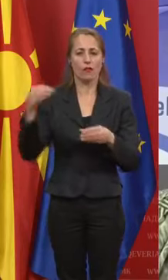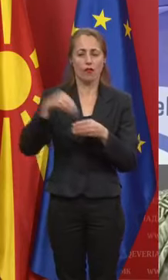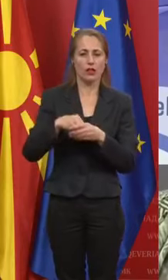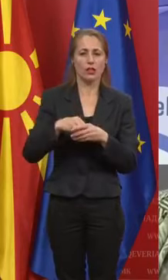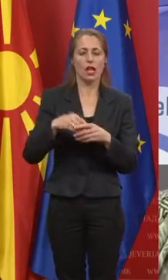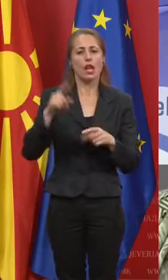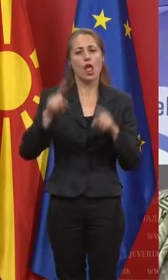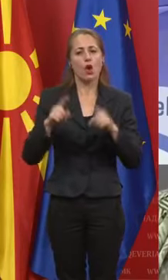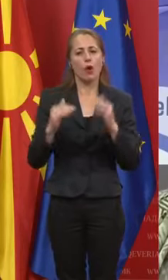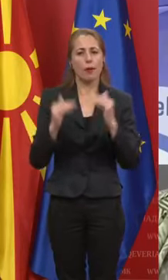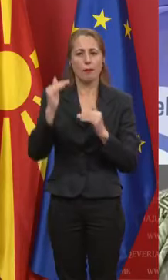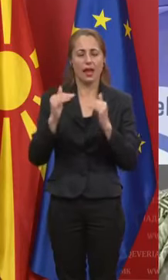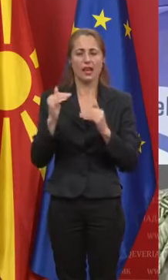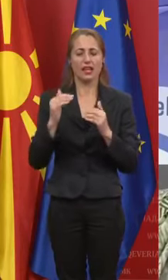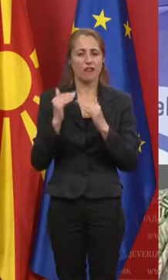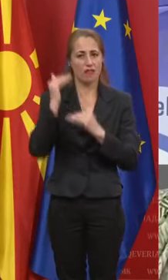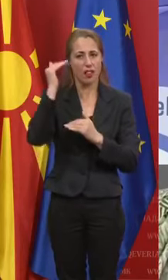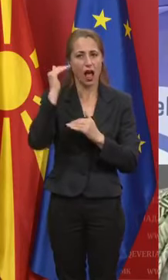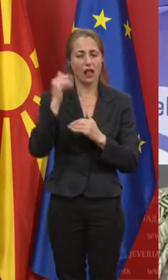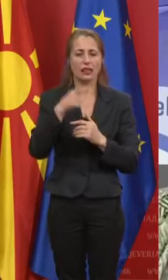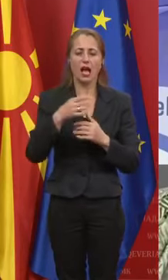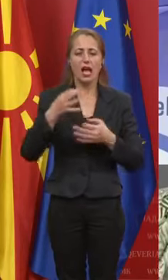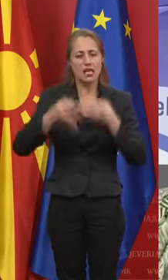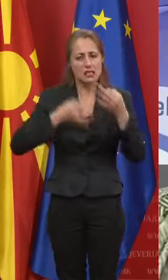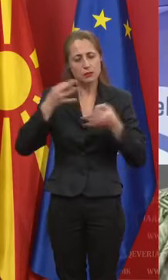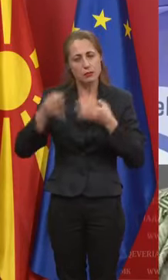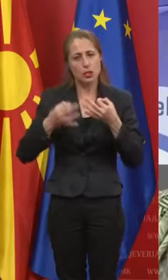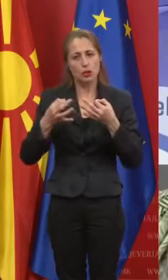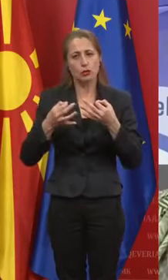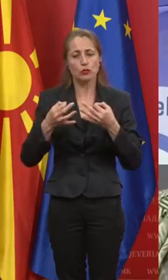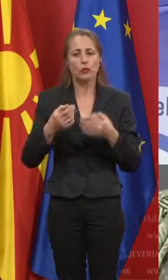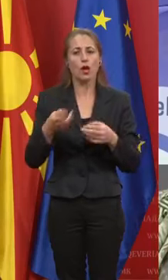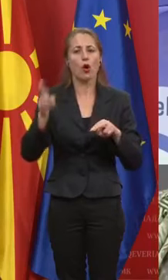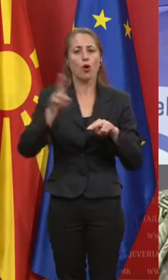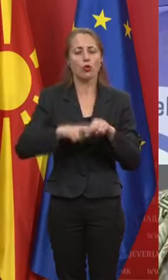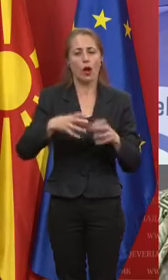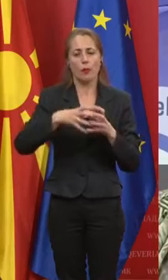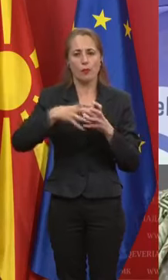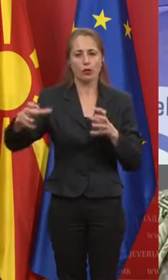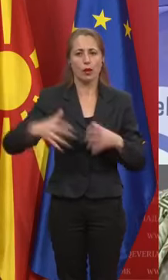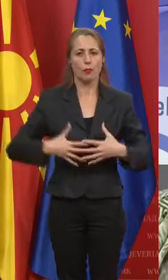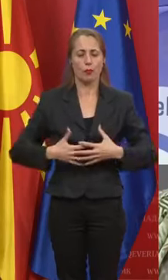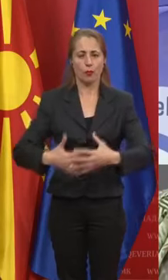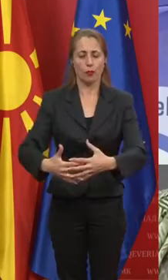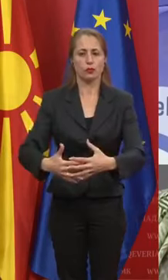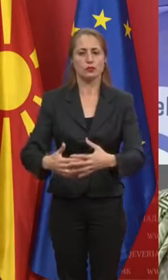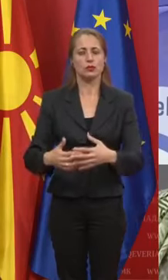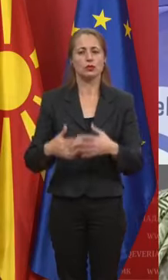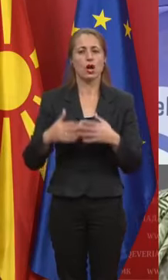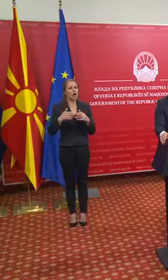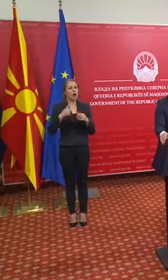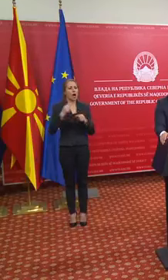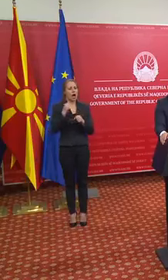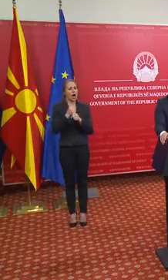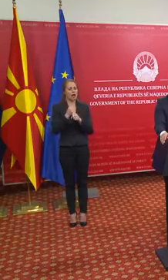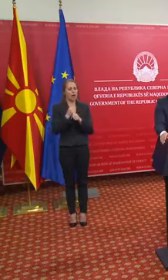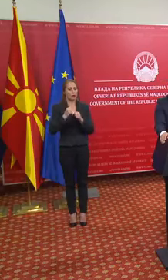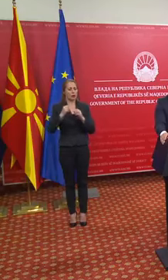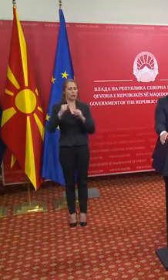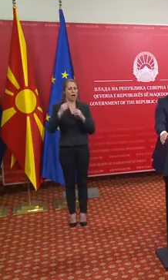одредени мерки, владата би ја преиспитала и одлуката за продолжување на породилното отсуство?